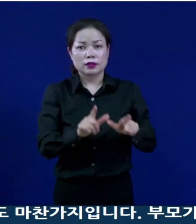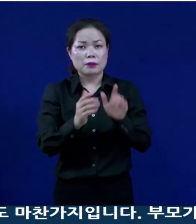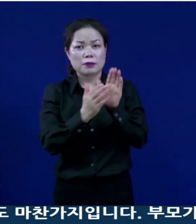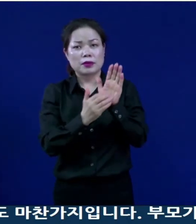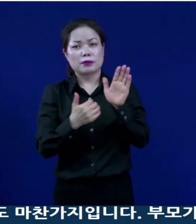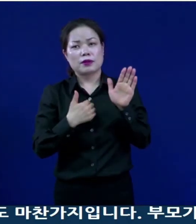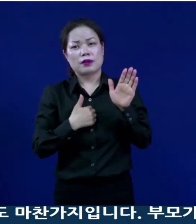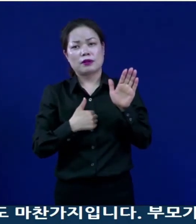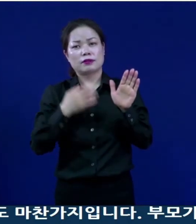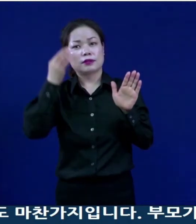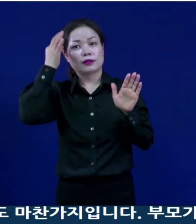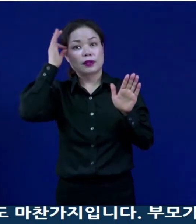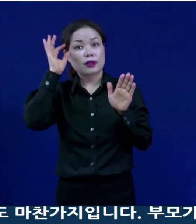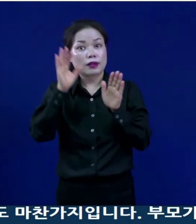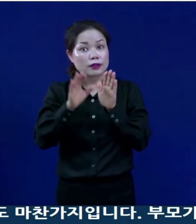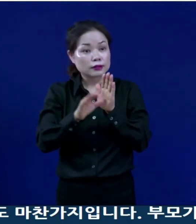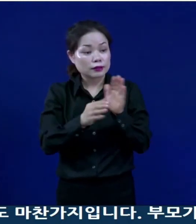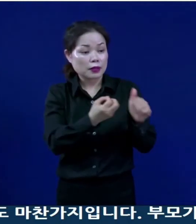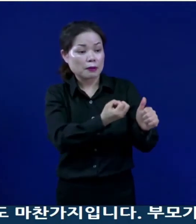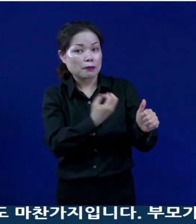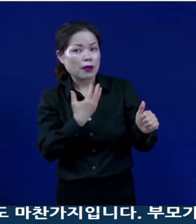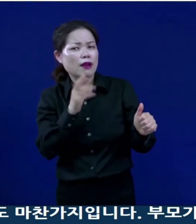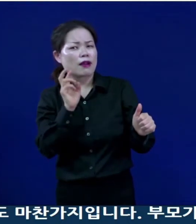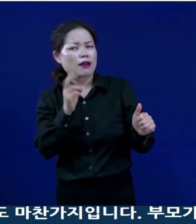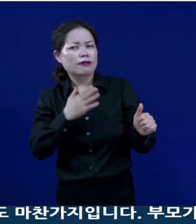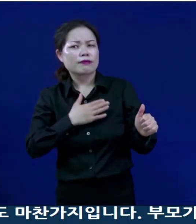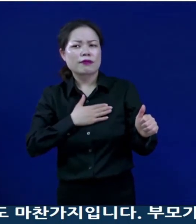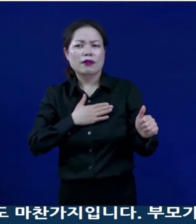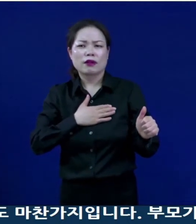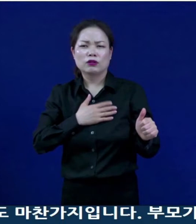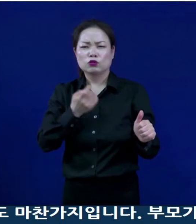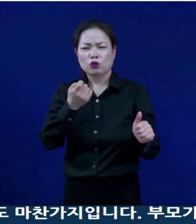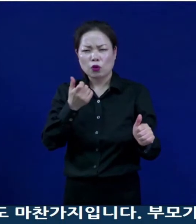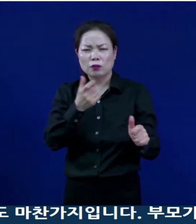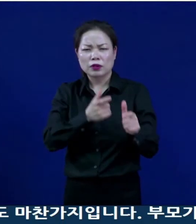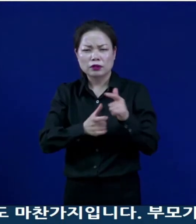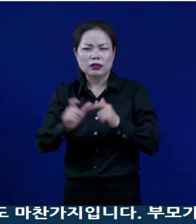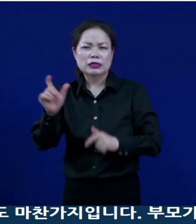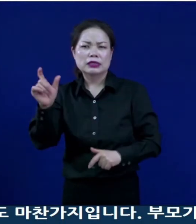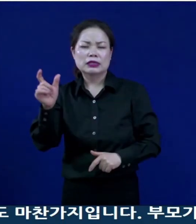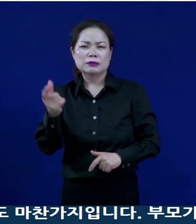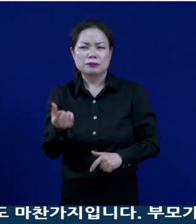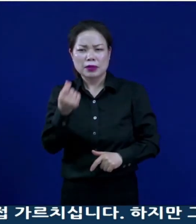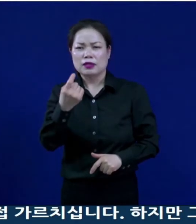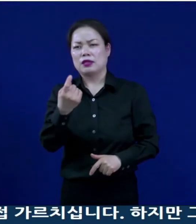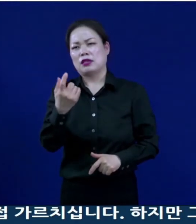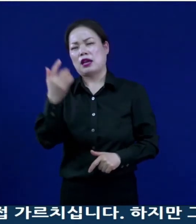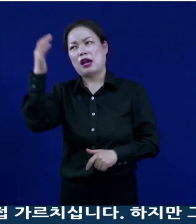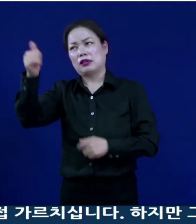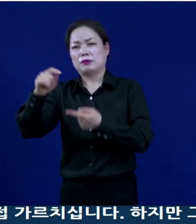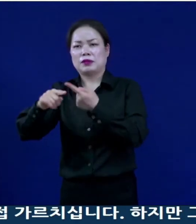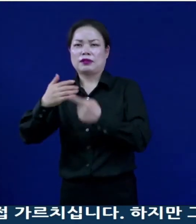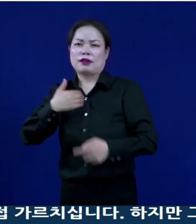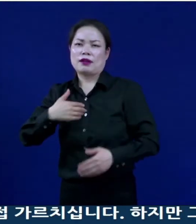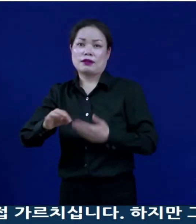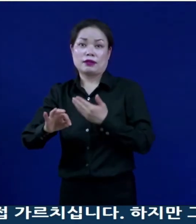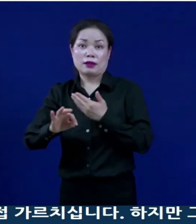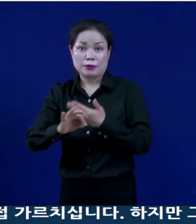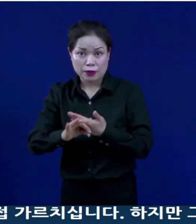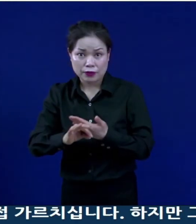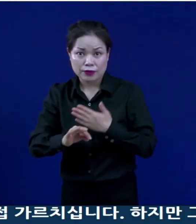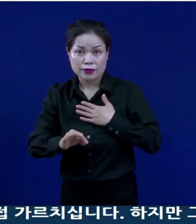알게 되었을 때 이렇게 말할지 모르겠습니다. 내가 조금만 더 일찍 알았더라면,